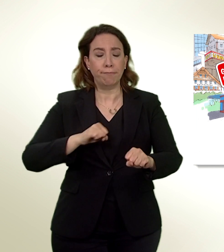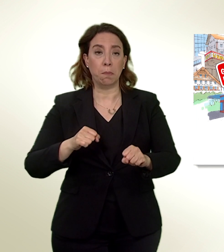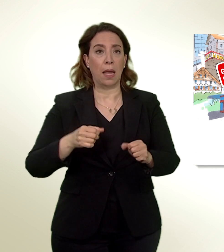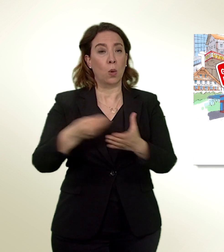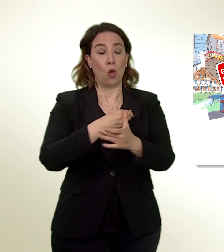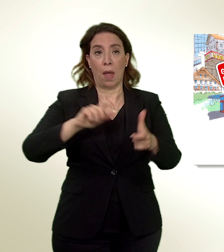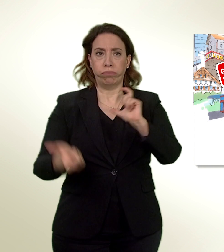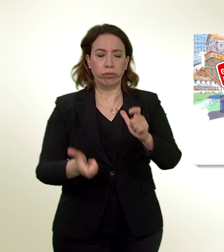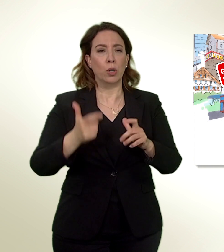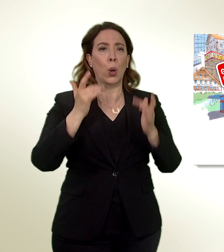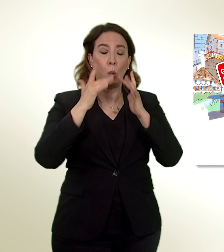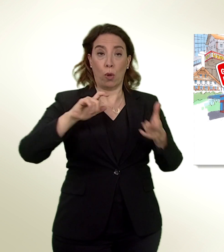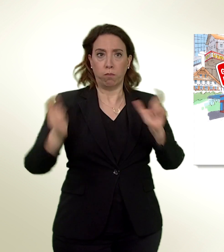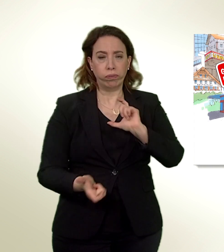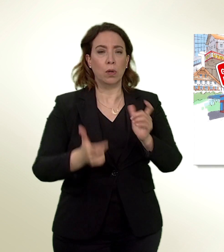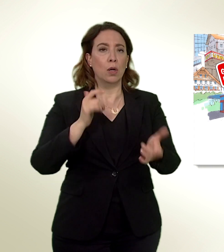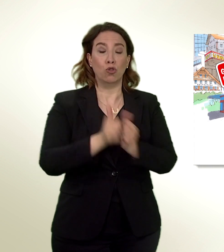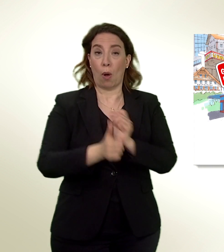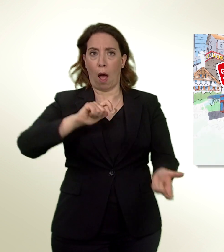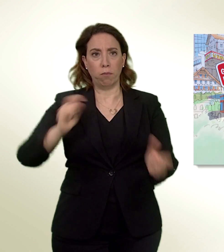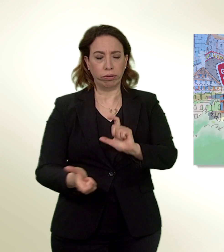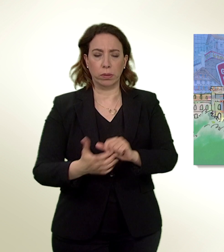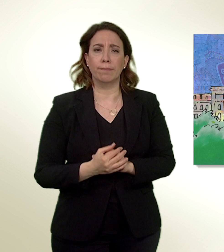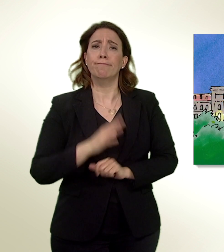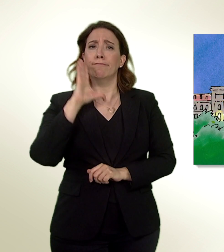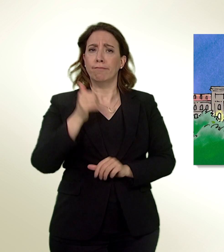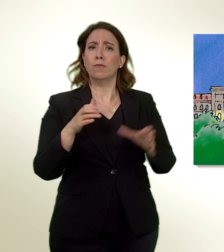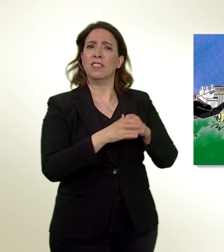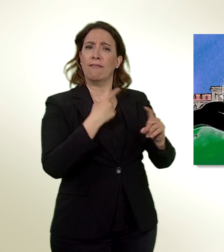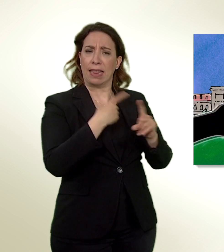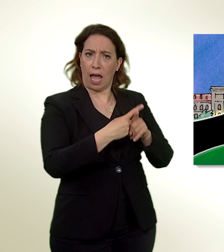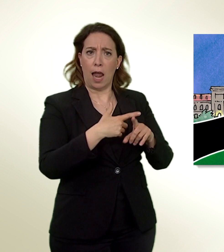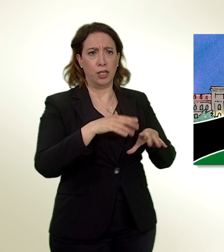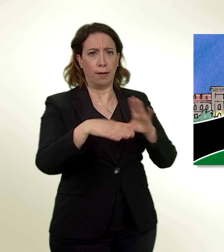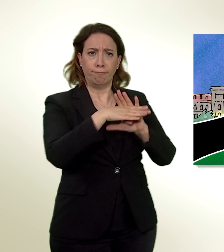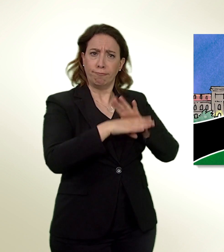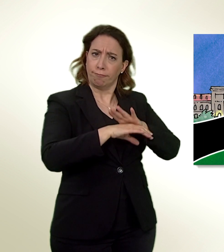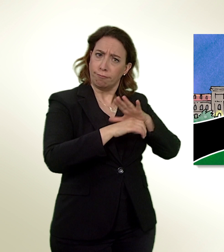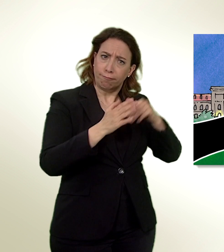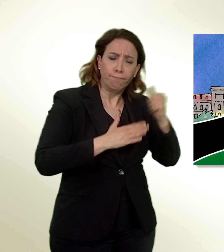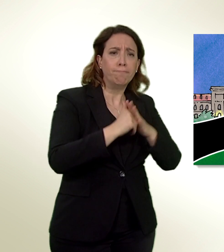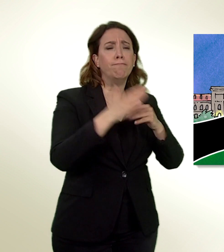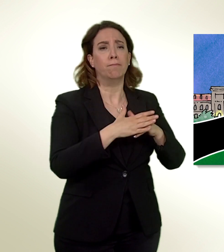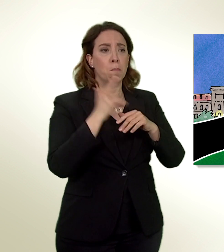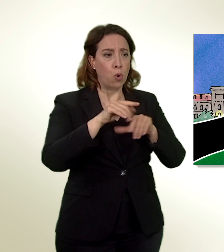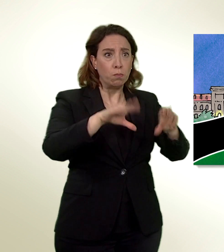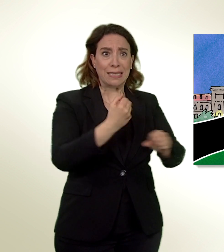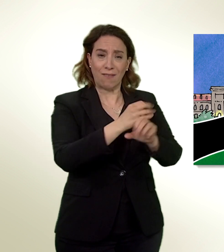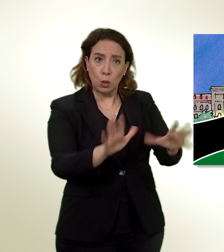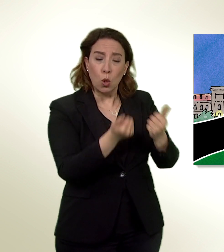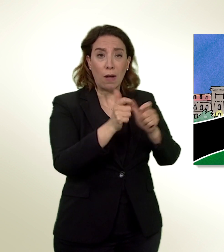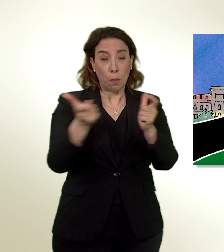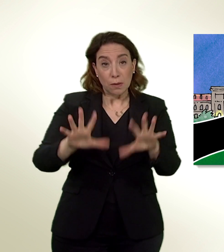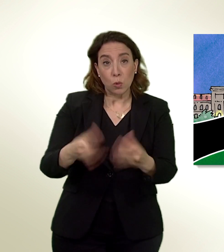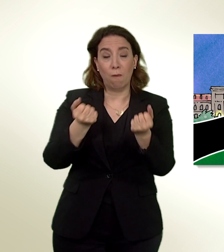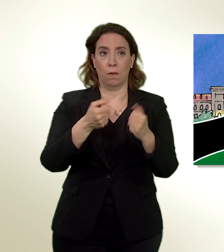la culture et le sport. C'est pourquoi le Conseil fédéral a pris différents trains de mesures pour sauver les emplois et les entreprises. Il